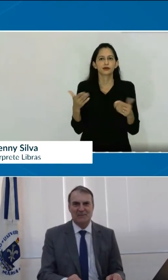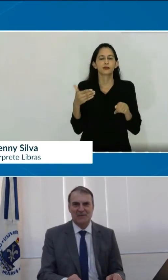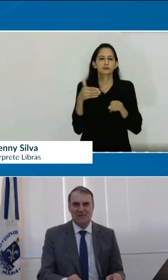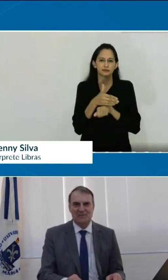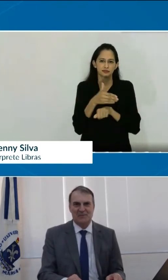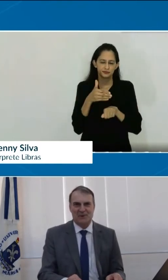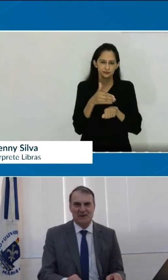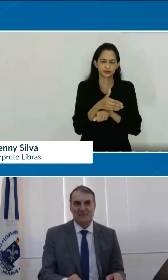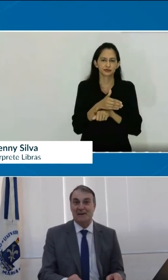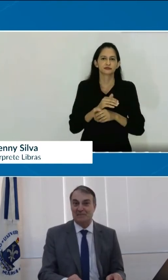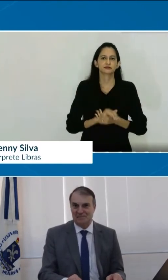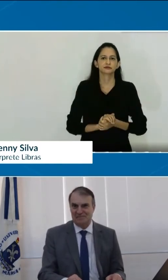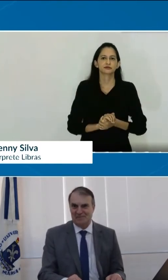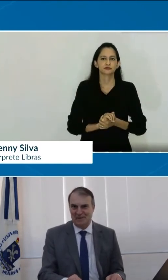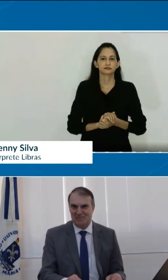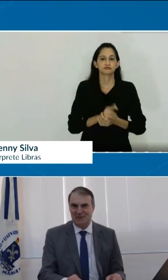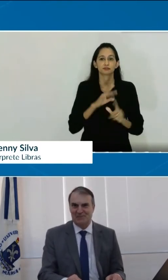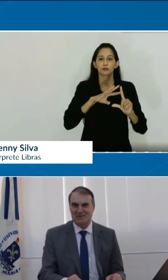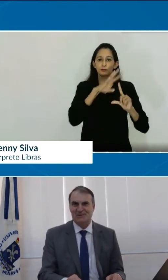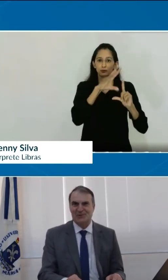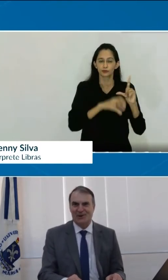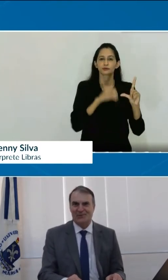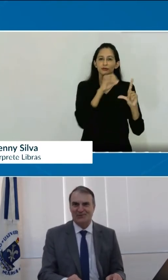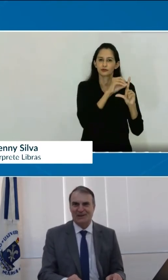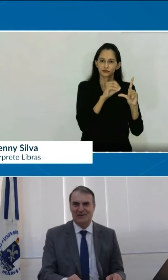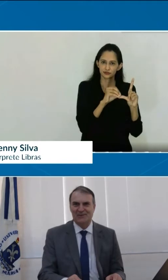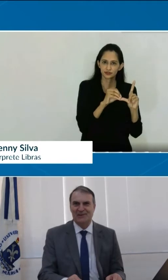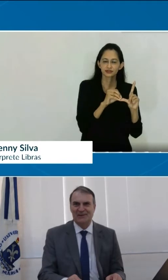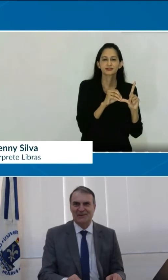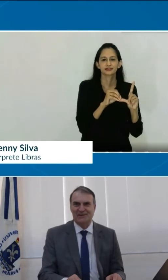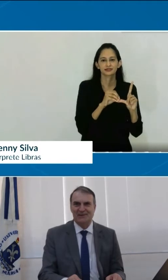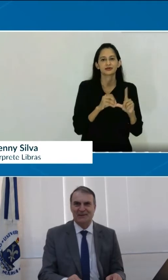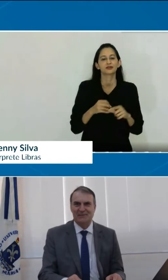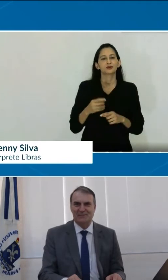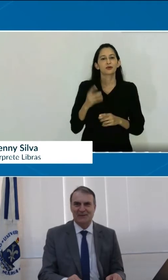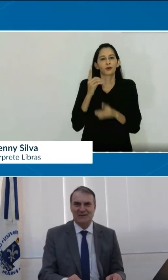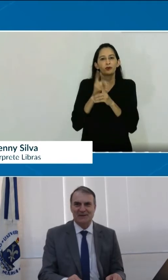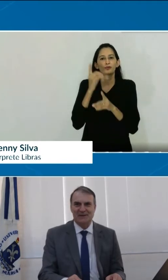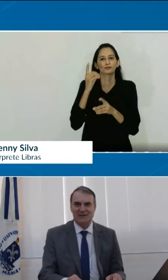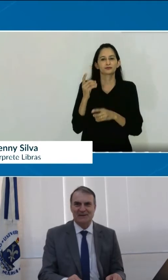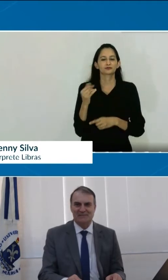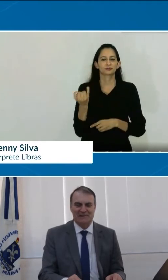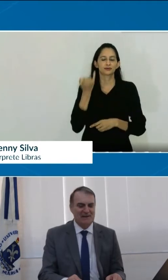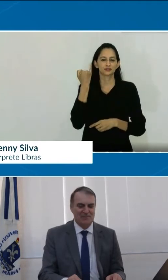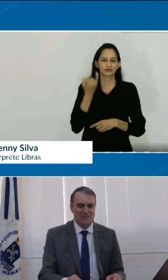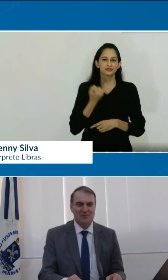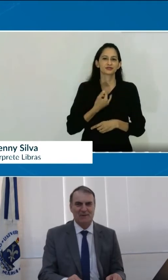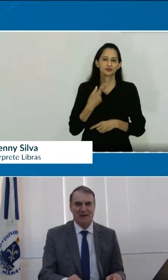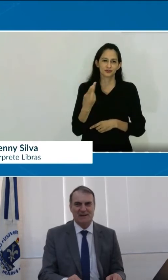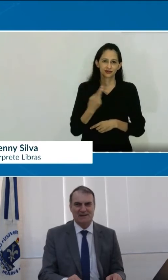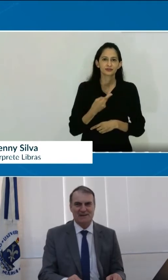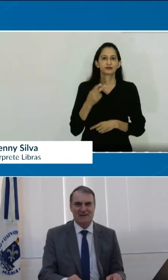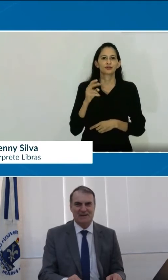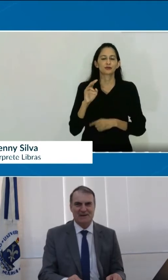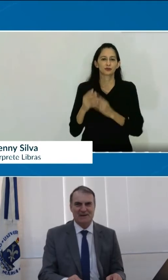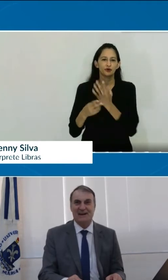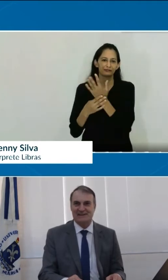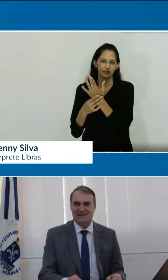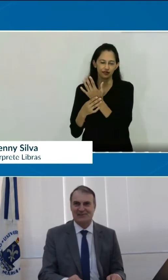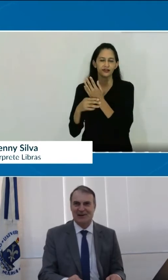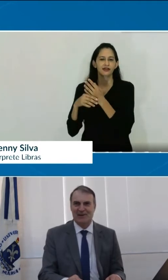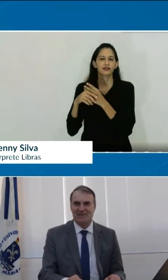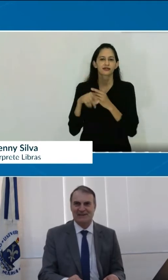desse programa, repito, histórico, Geraldo, porque lembro muito bem